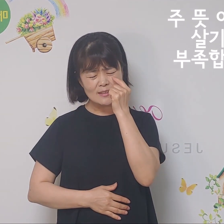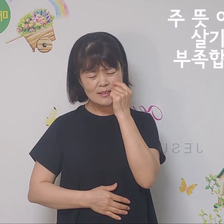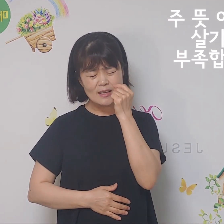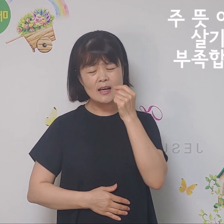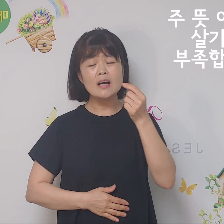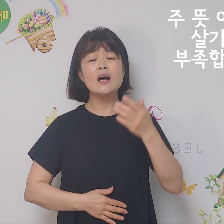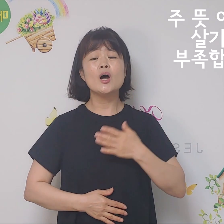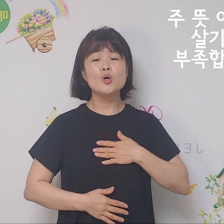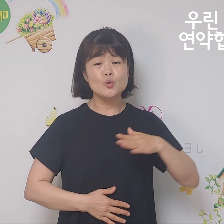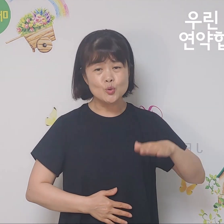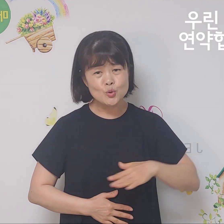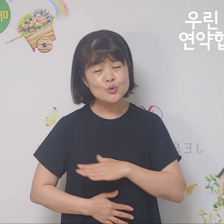부족합니다.